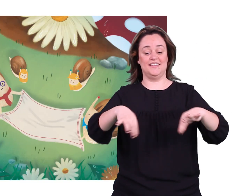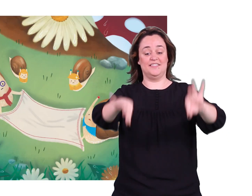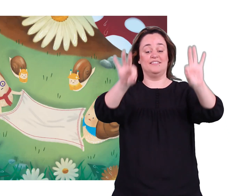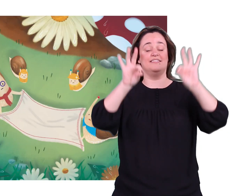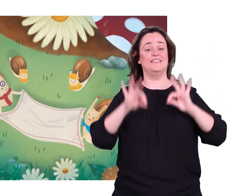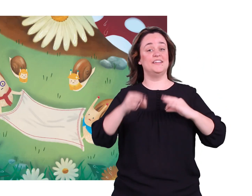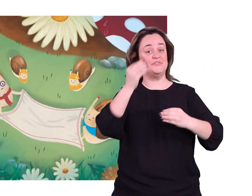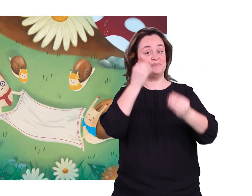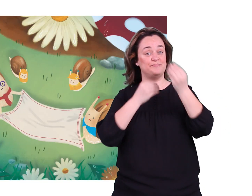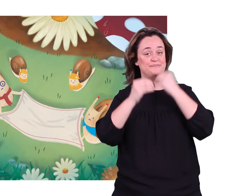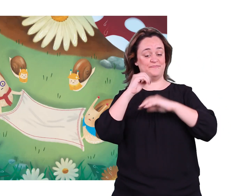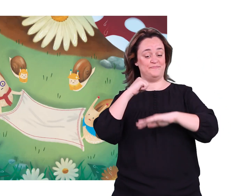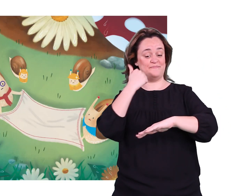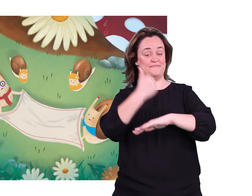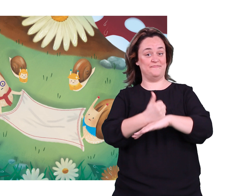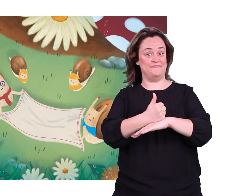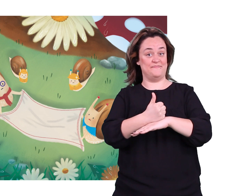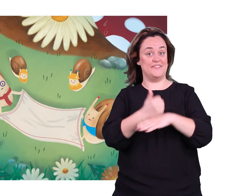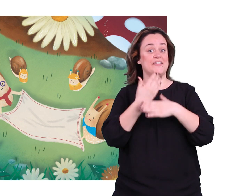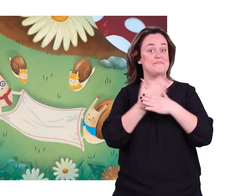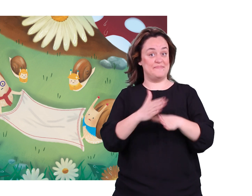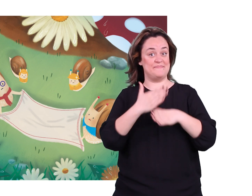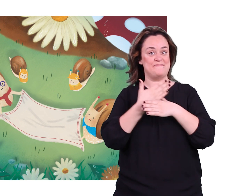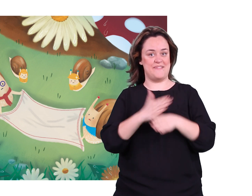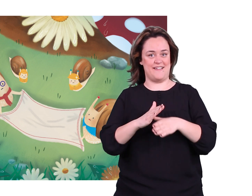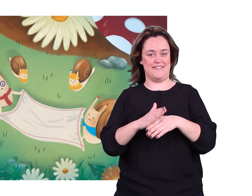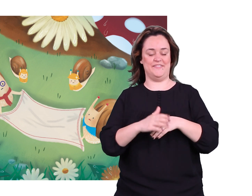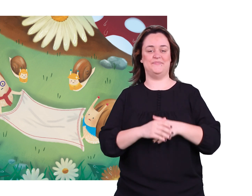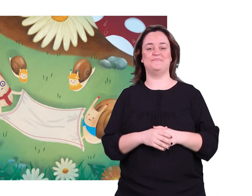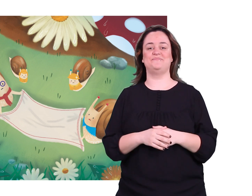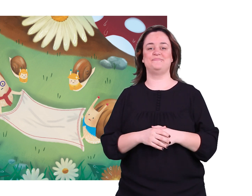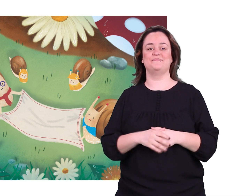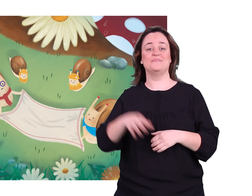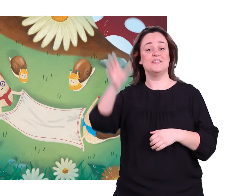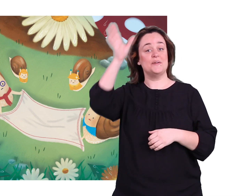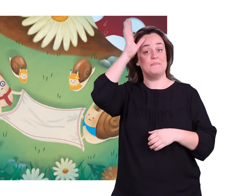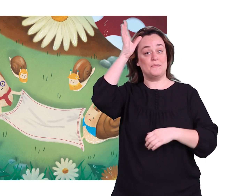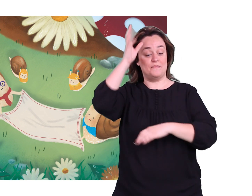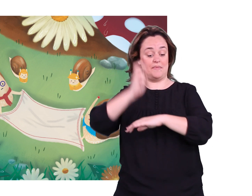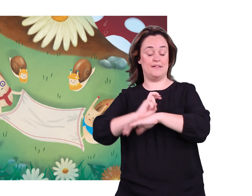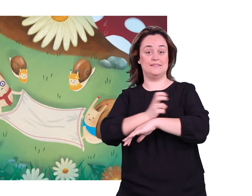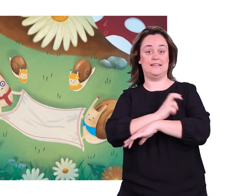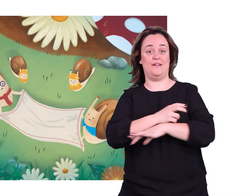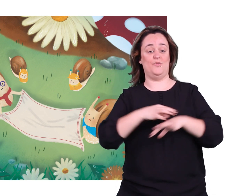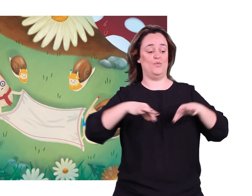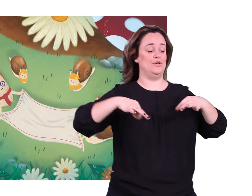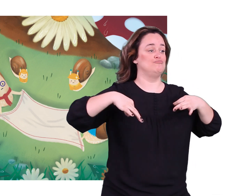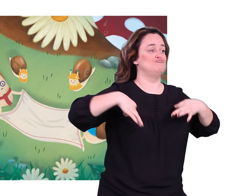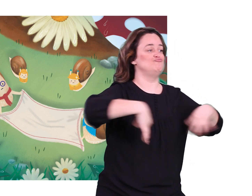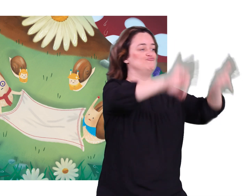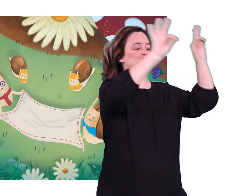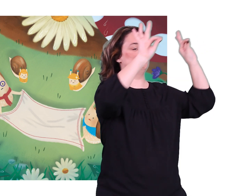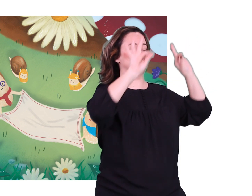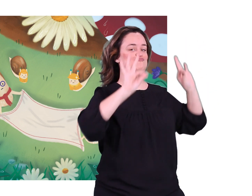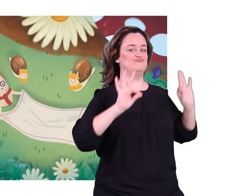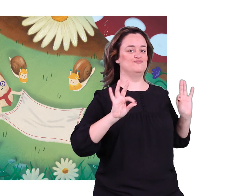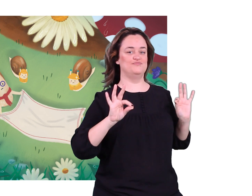Arrivée à destination, toute la famille escargot s'apprête à installer la